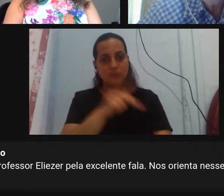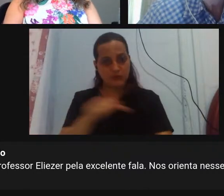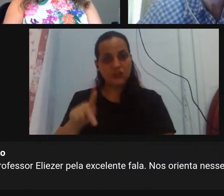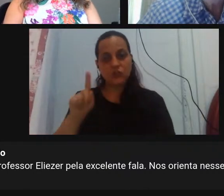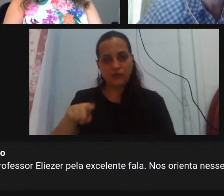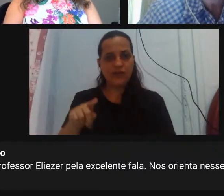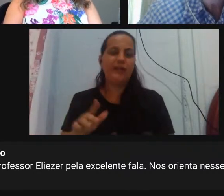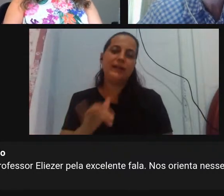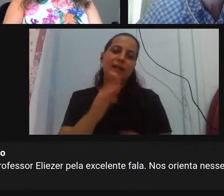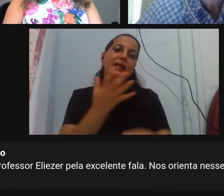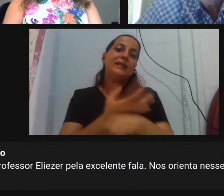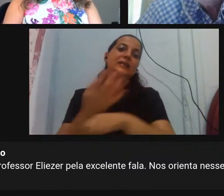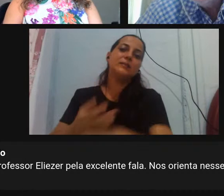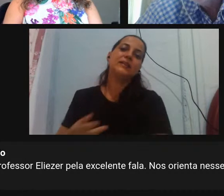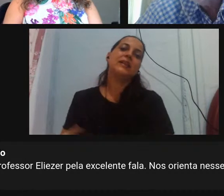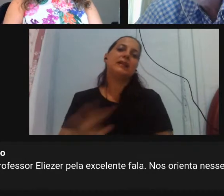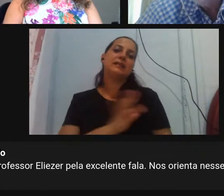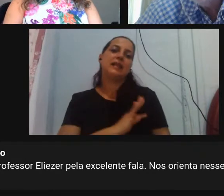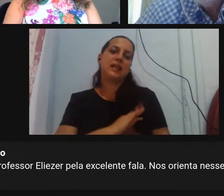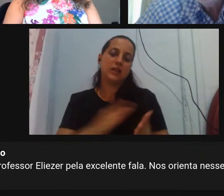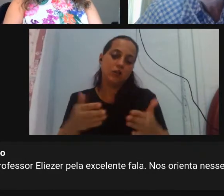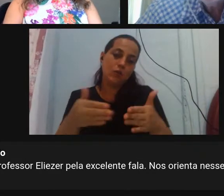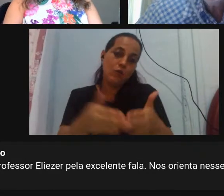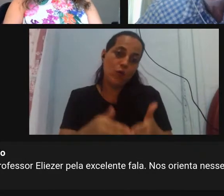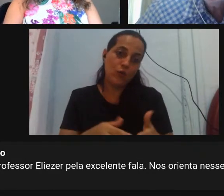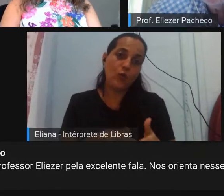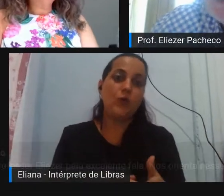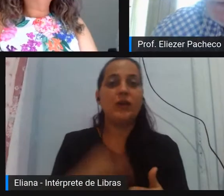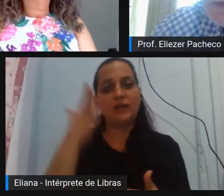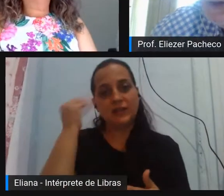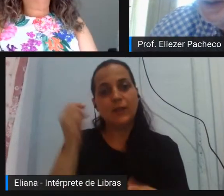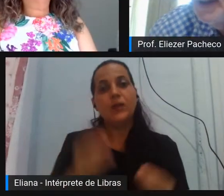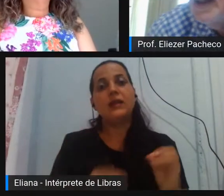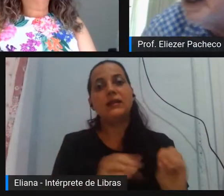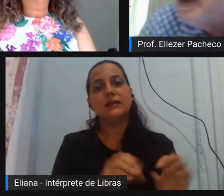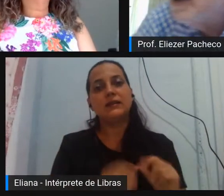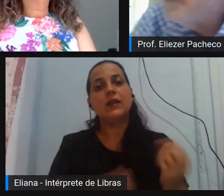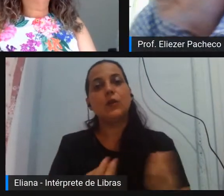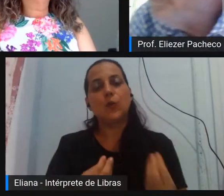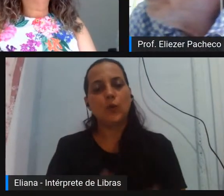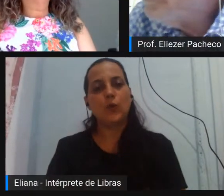técnicas, né? No caso, principalmente a formação